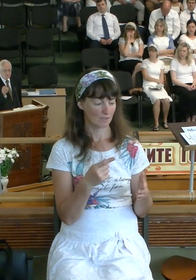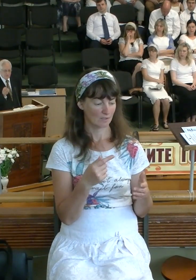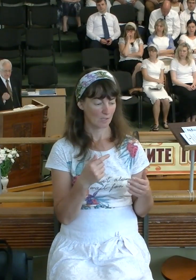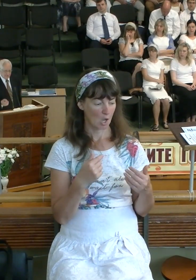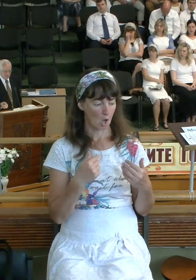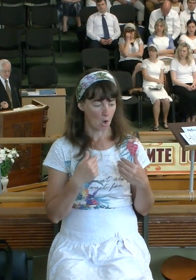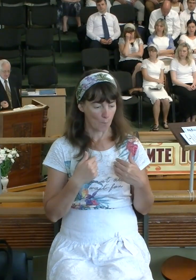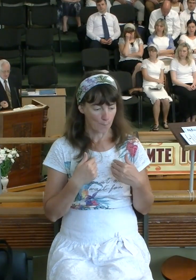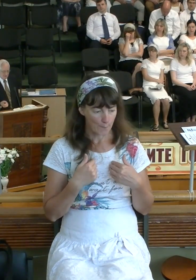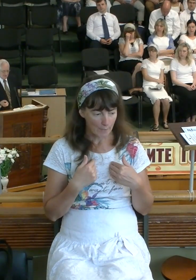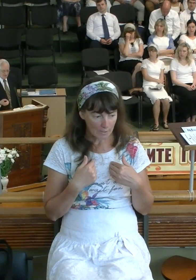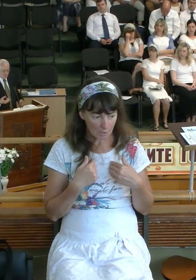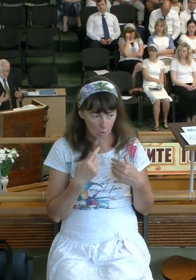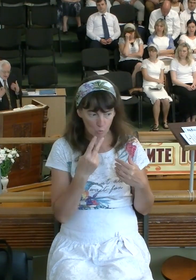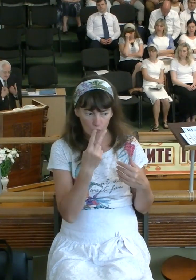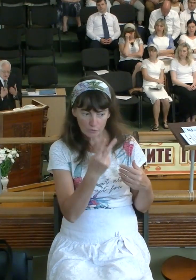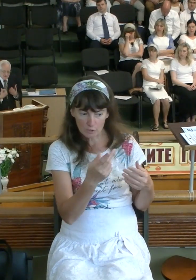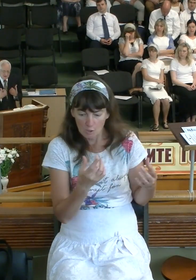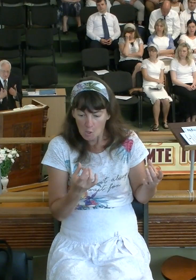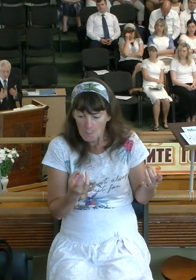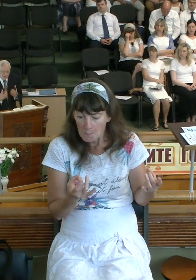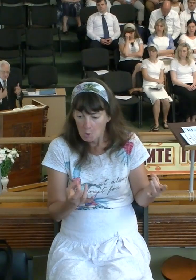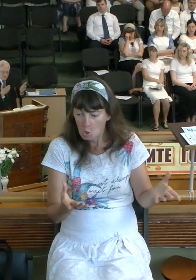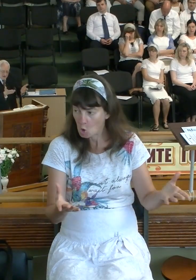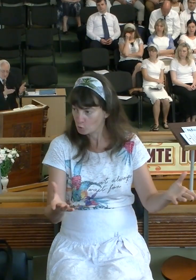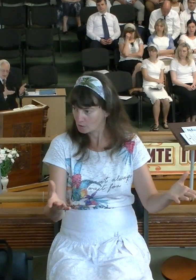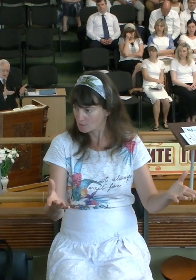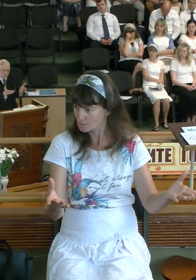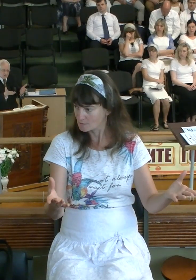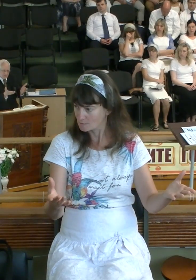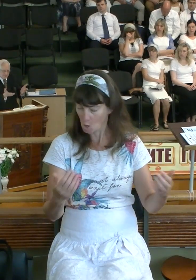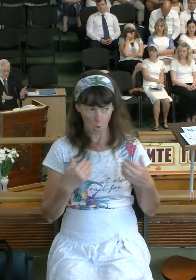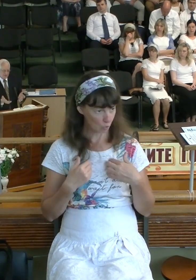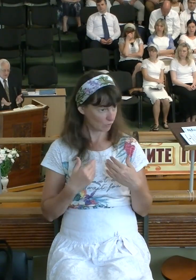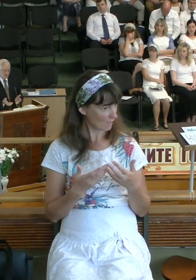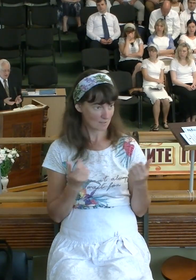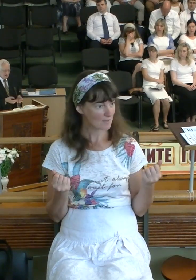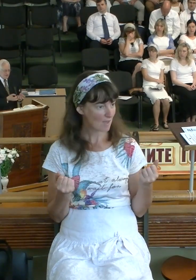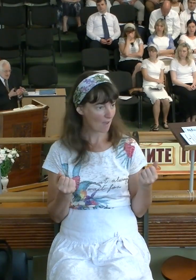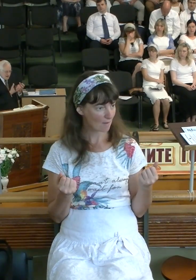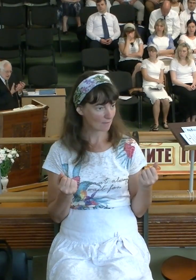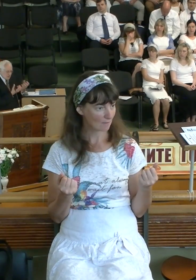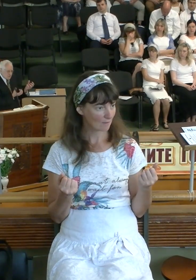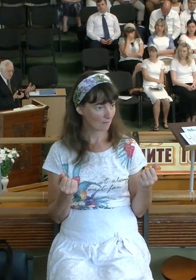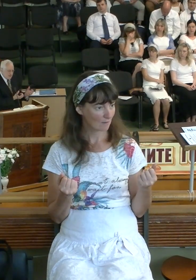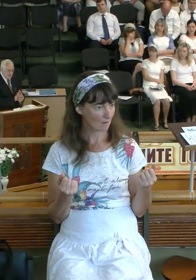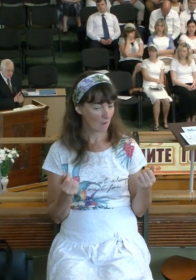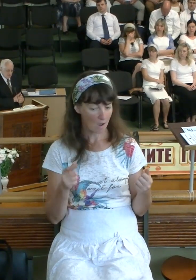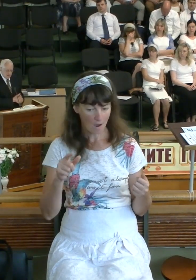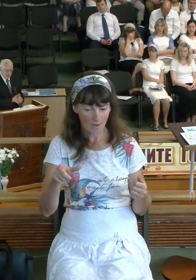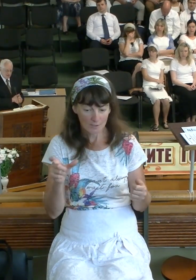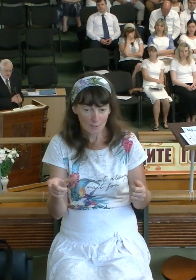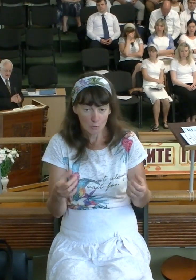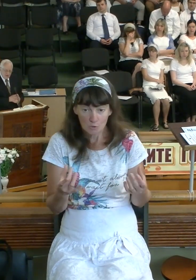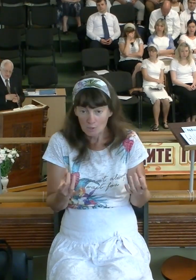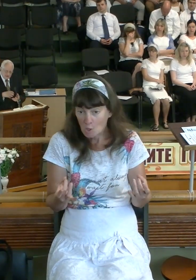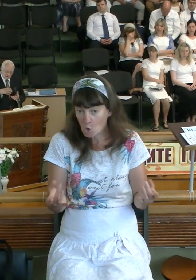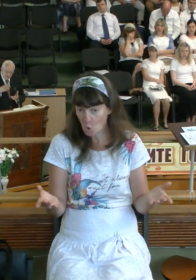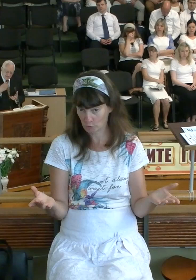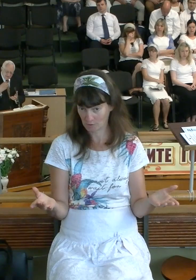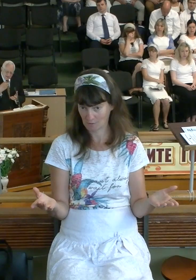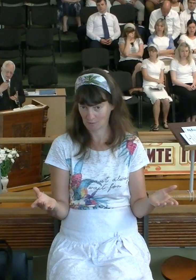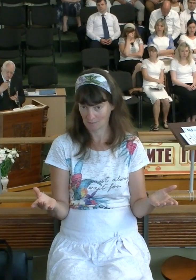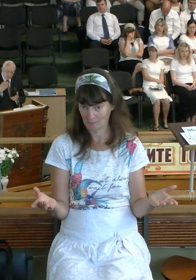поразила кротость. У нас ее не было, а у них была кротость. Они так кротко вели себя.